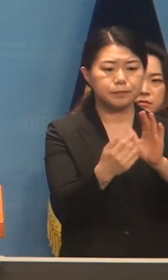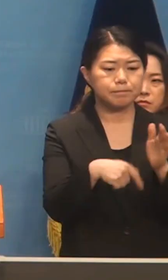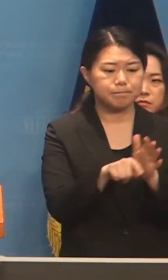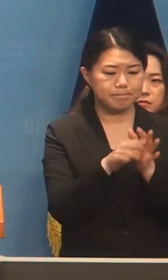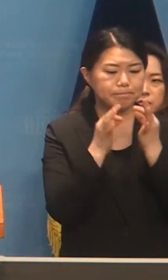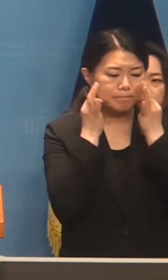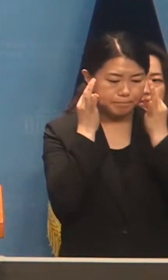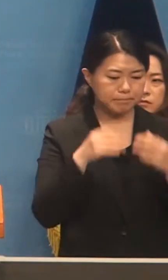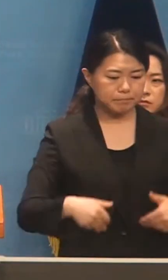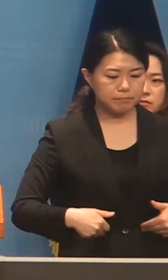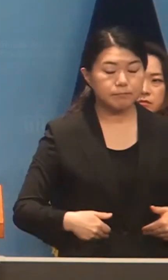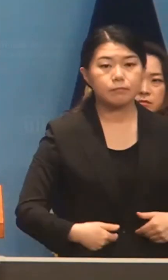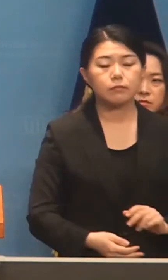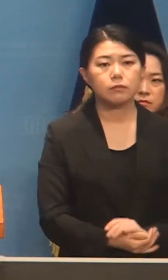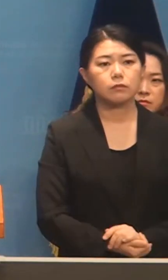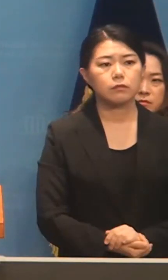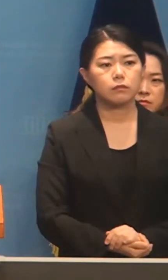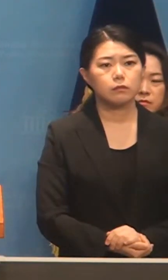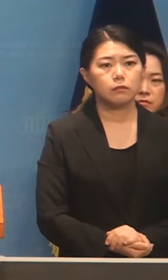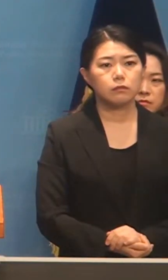것입니다.